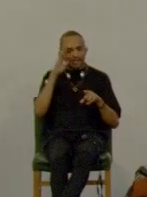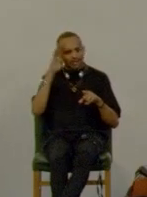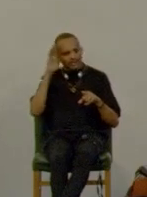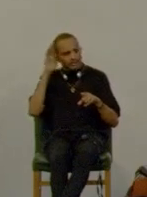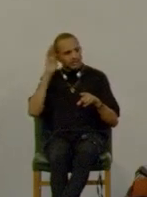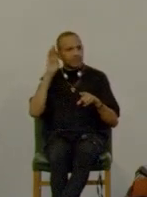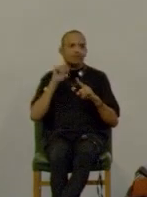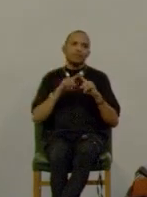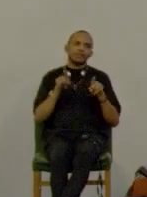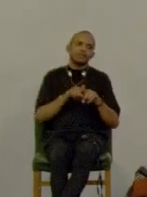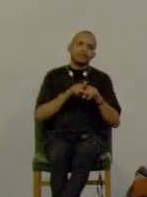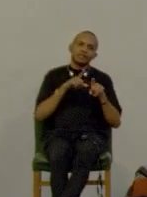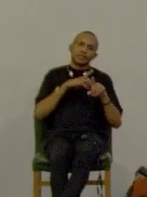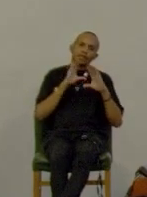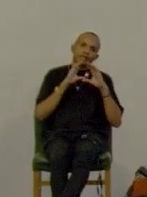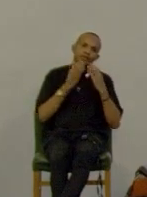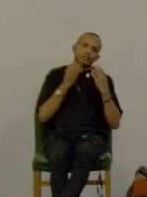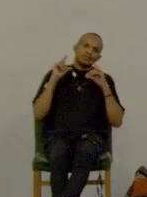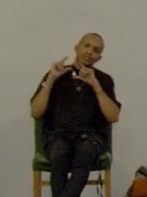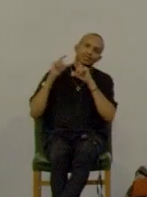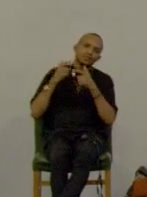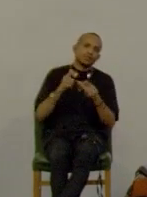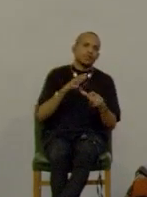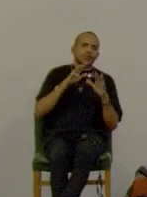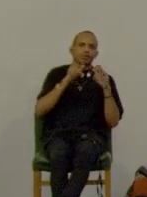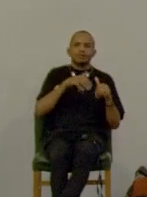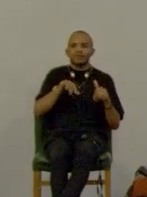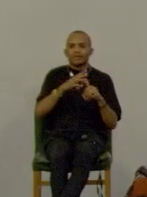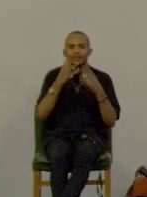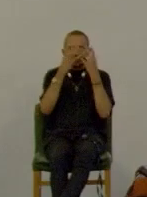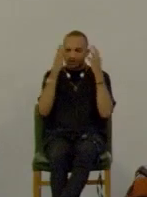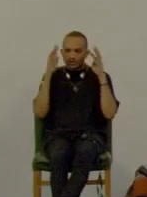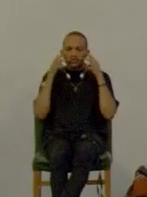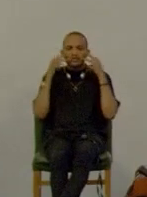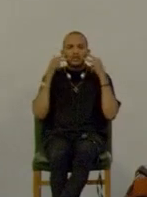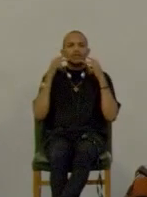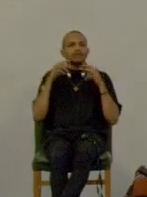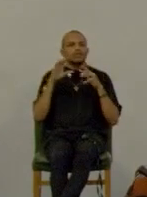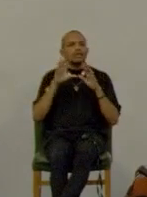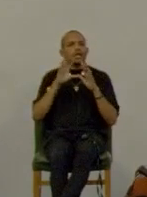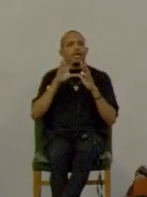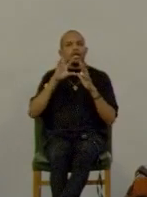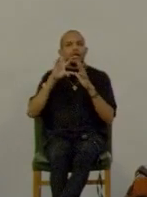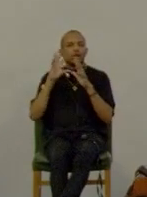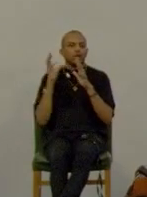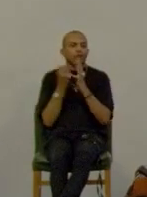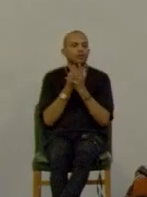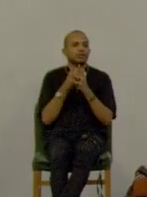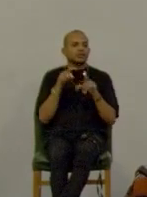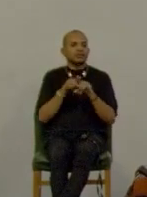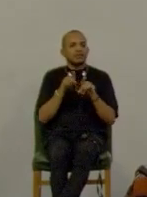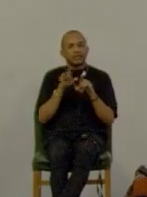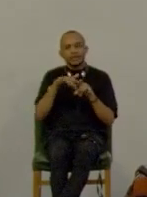que sempre tem, mas tem uma comunidade tradicional em peso. Tem muitos indígenas, muitos quilombolas, ribeirinhos, isso ativistas de